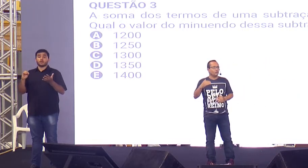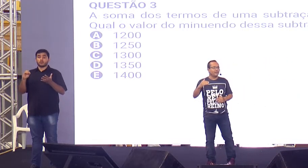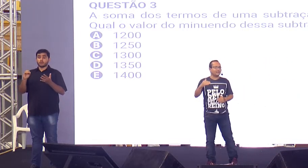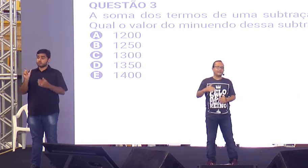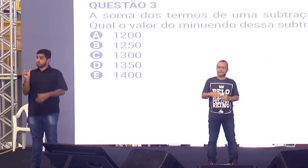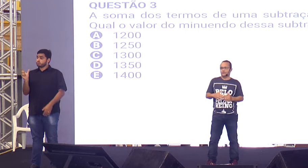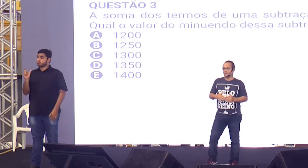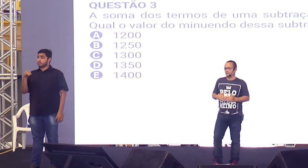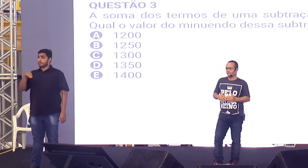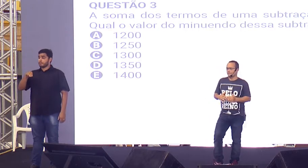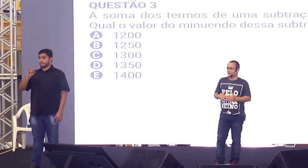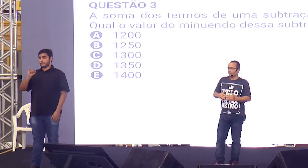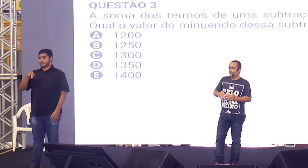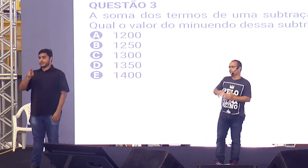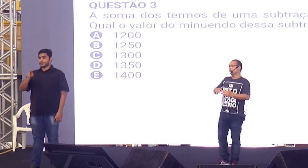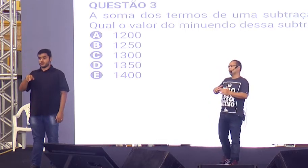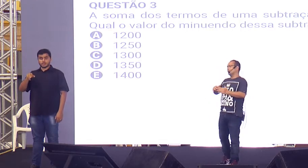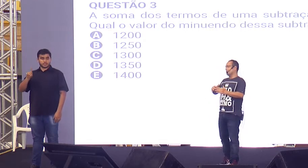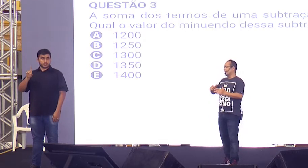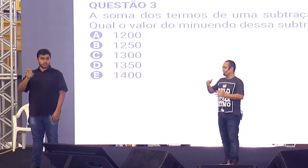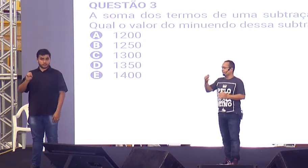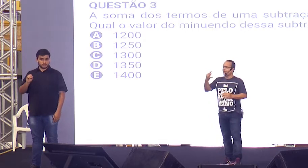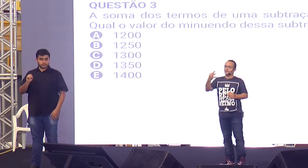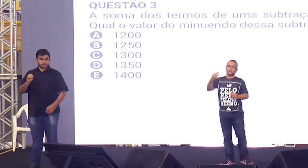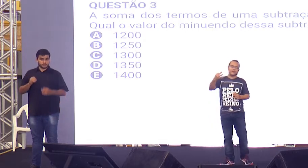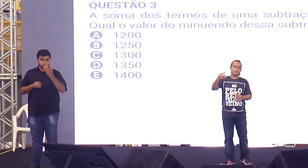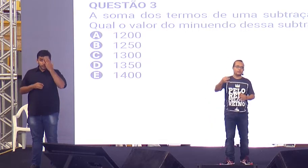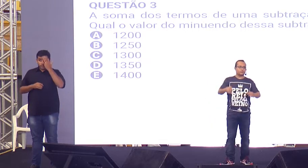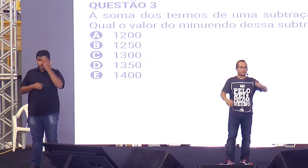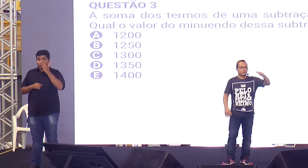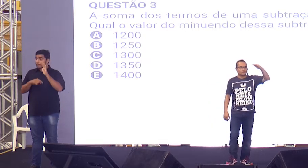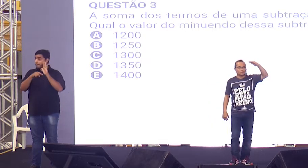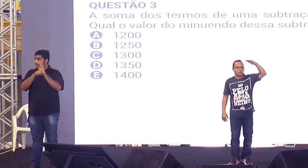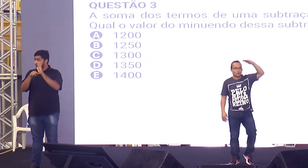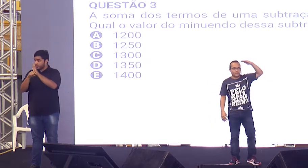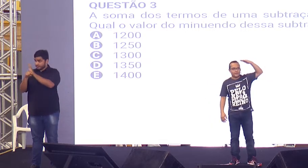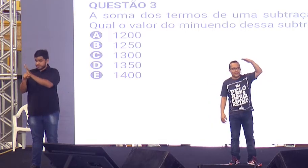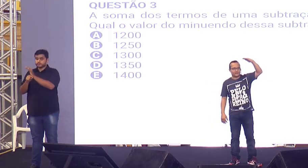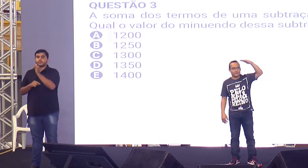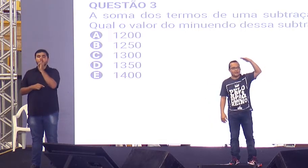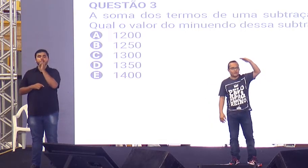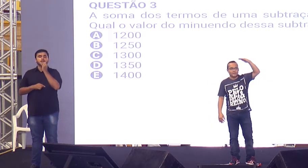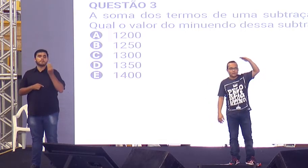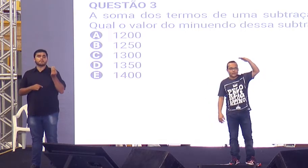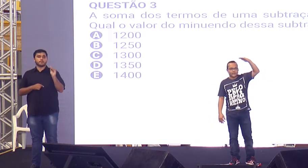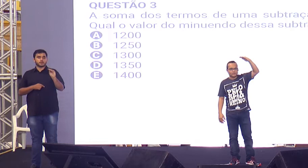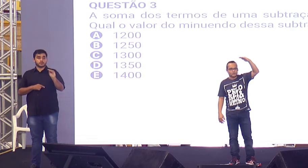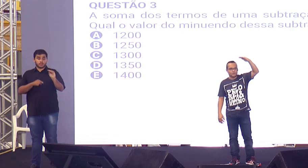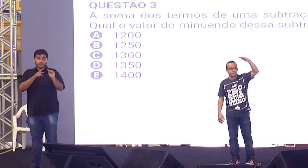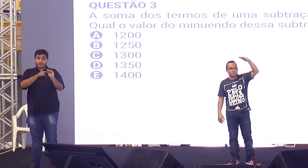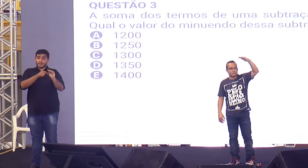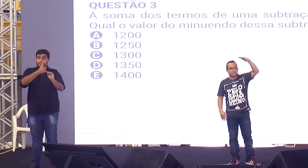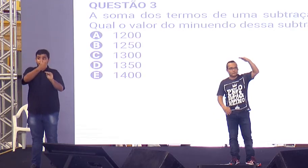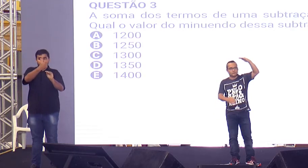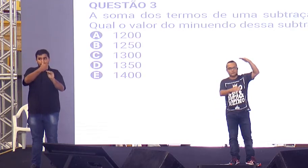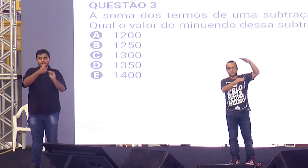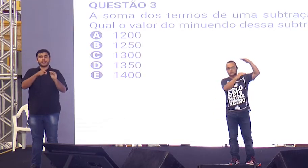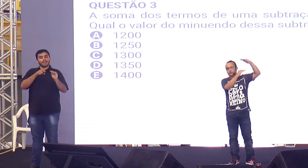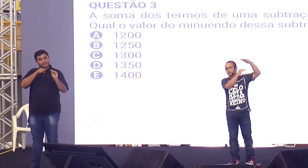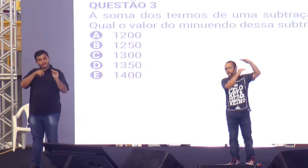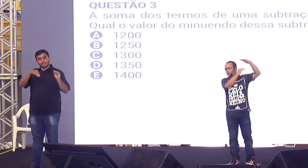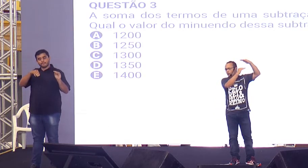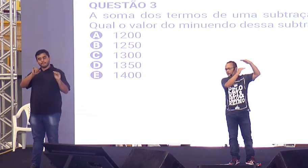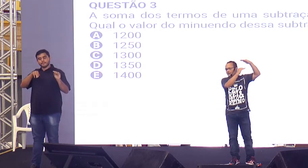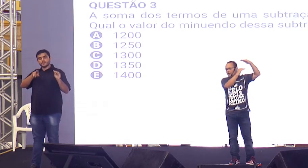Atenção, subtração. A subtração ela tem 3 termos. O primeiro é chamado de minuendo,